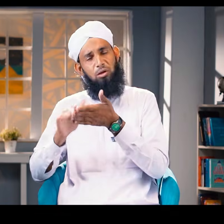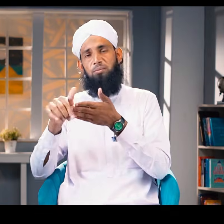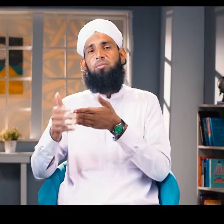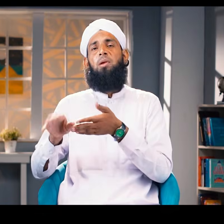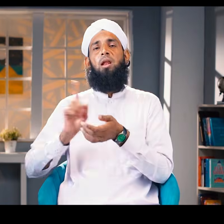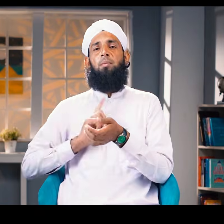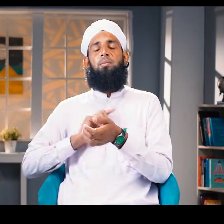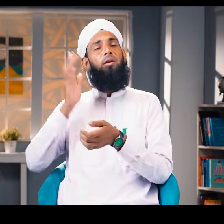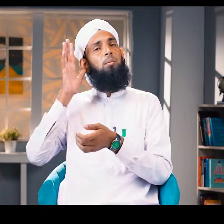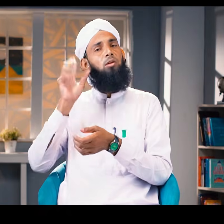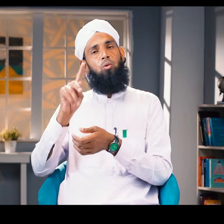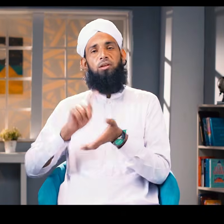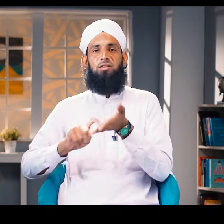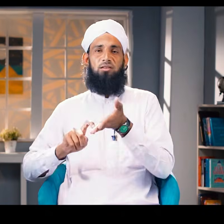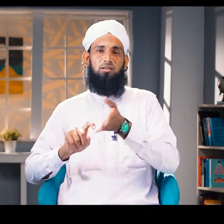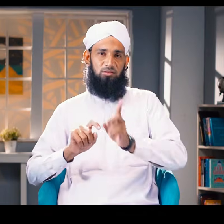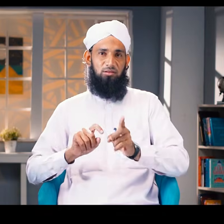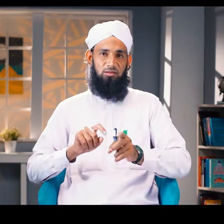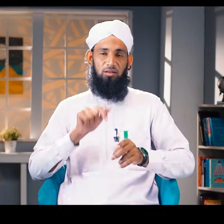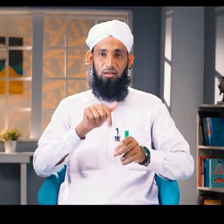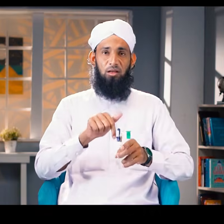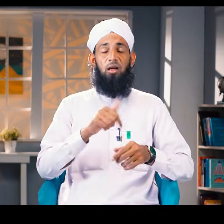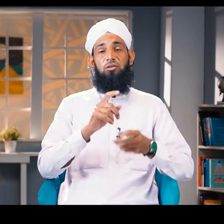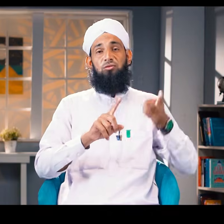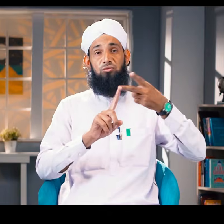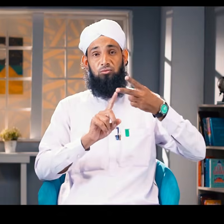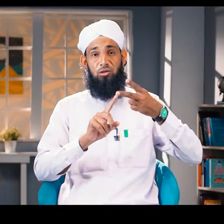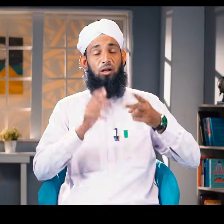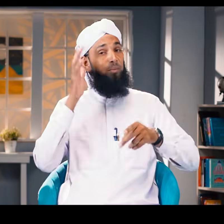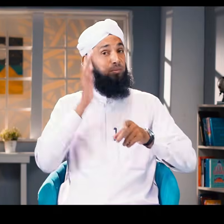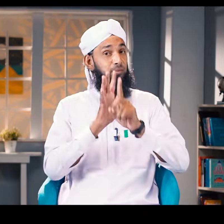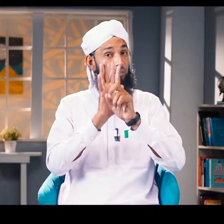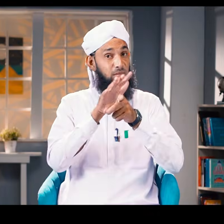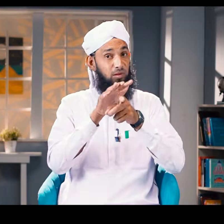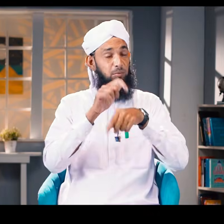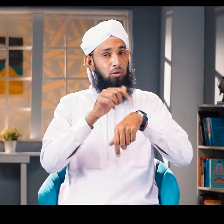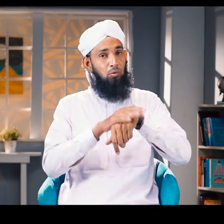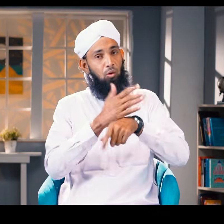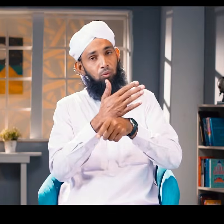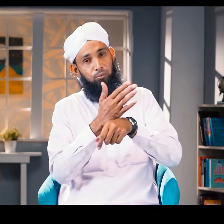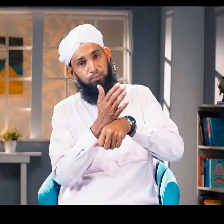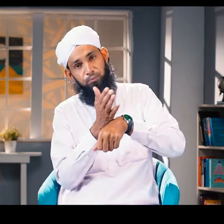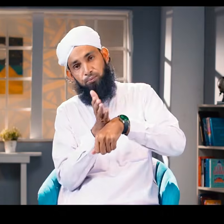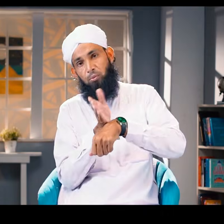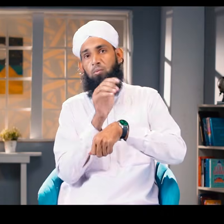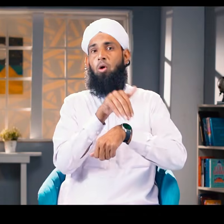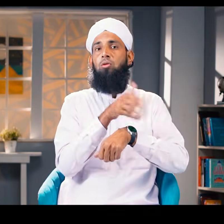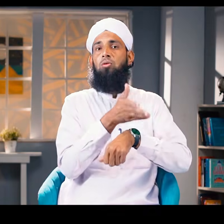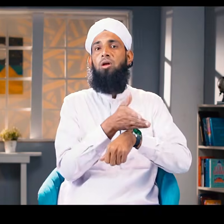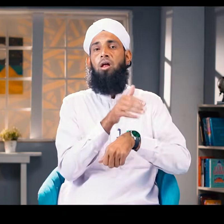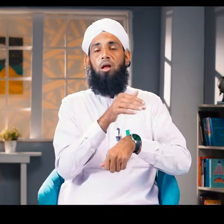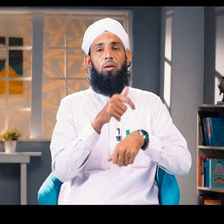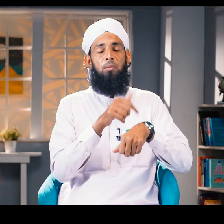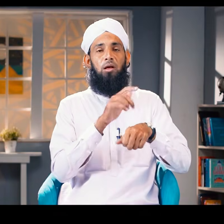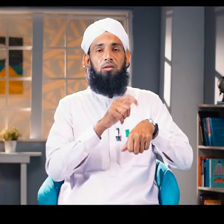لیٹ کر سکتا، پھر اس میں بھی لیٹ نہیں ہے بغیر جماعت کے۔ اگر لیٹ اتنا کیا کہ مکروہ وقت آ گیا، مکروہ تحریمی وقت جیسے عصر